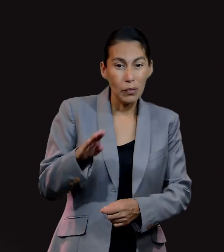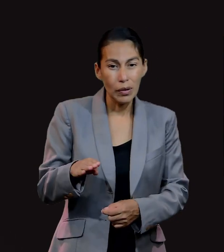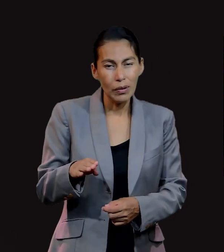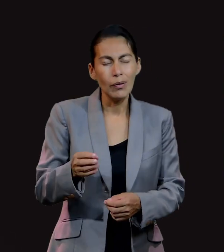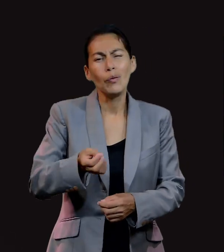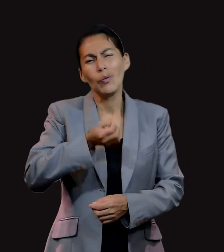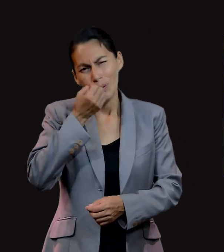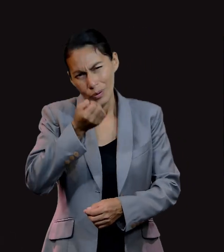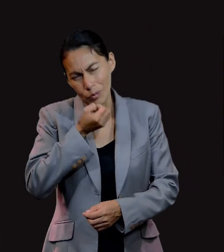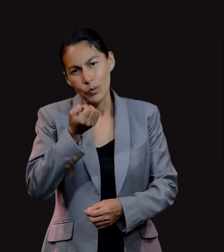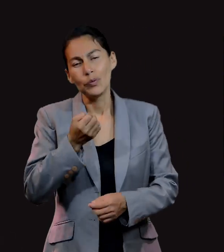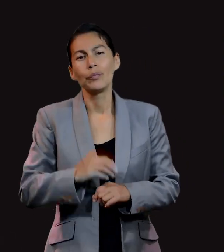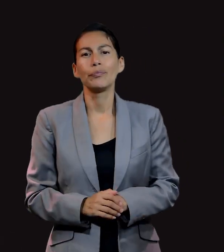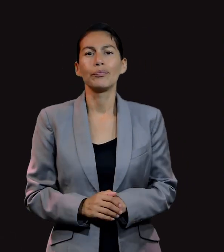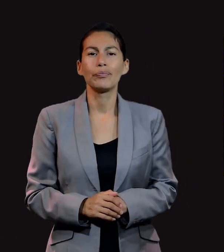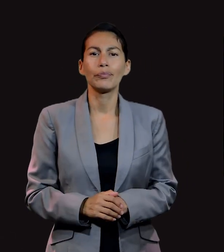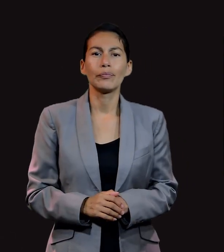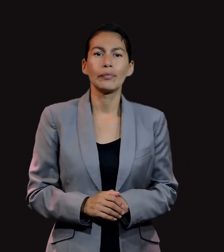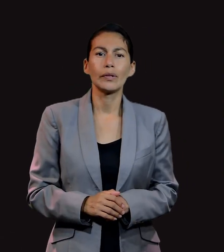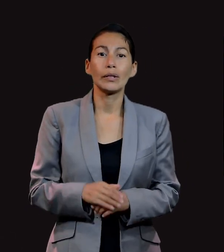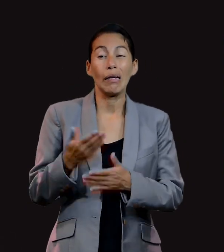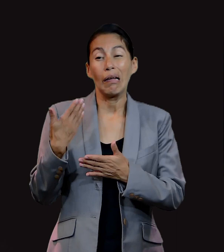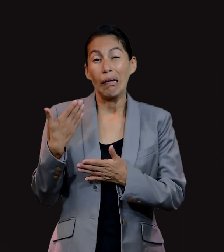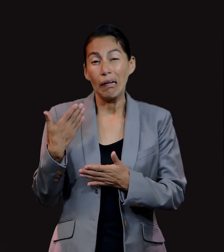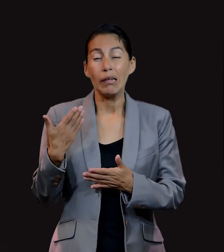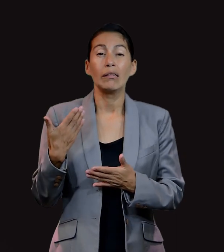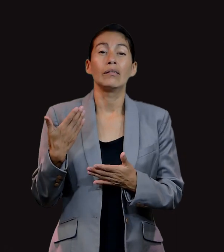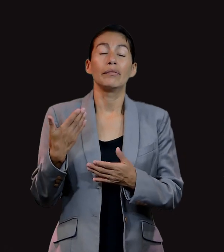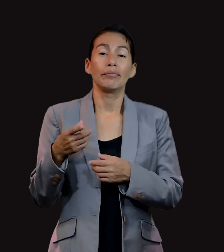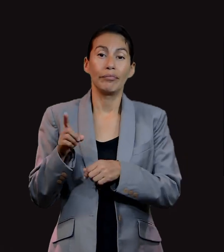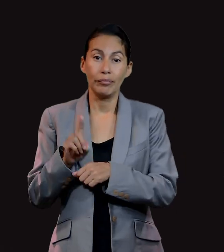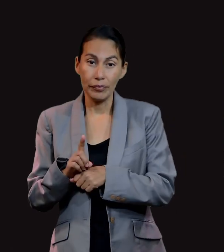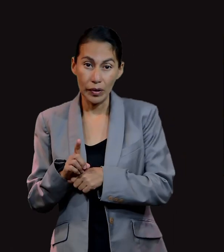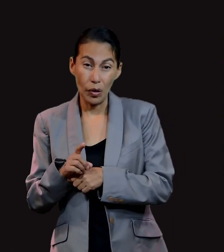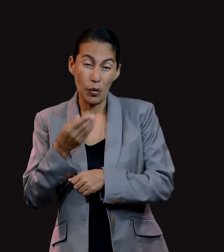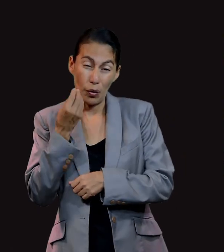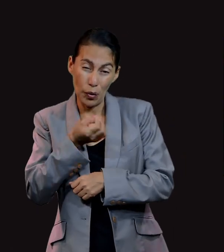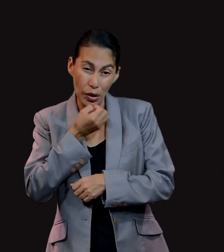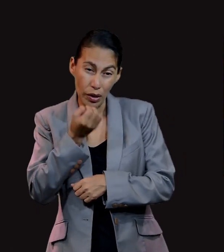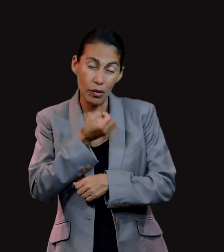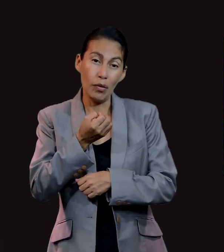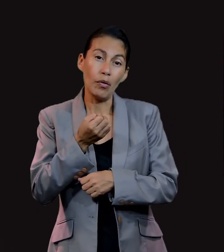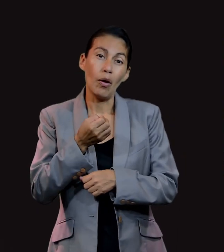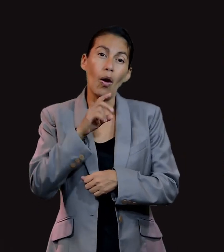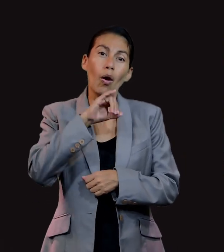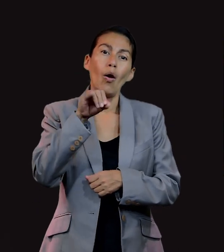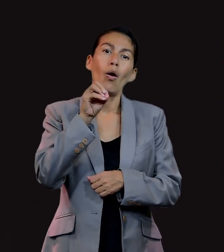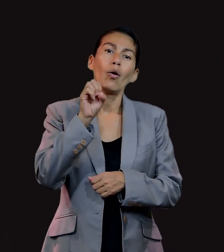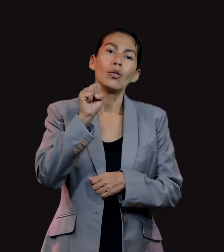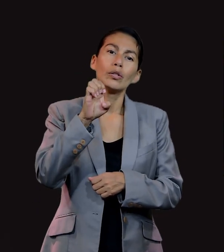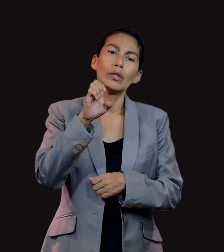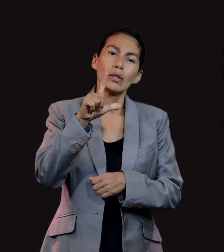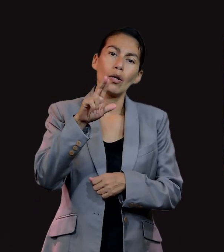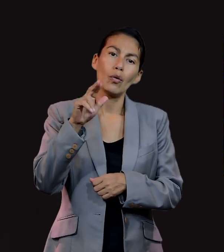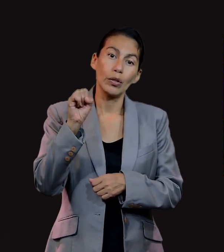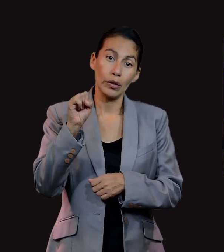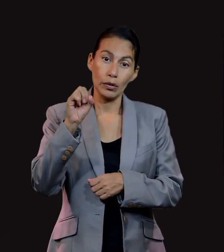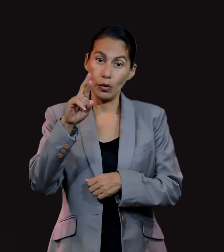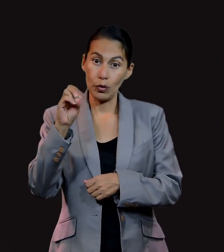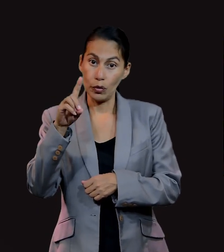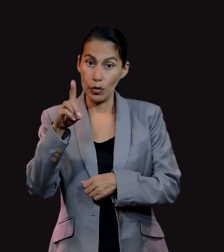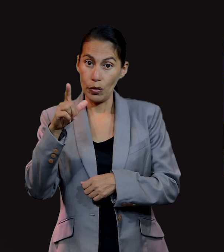a sus seres queridos En estos días estamos orando por José Luis